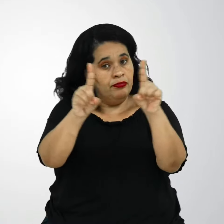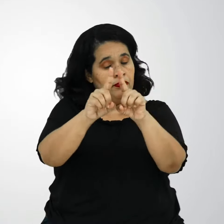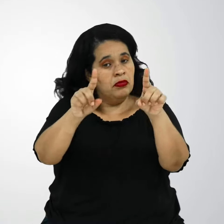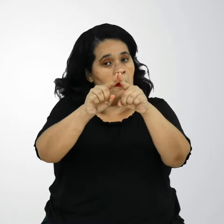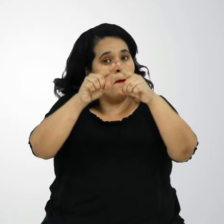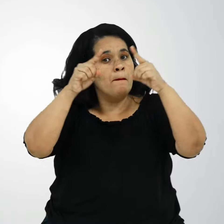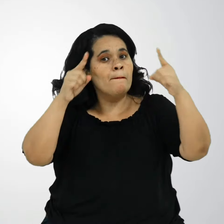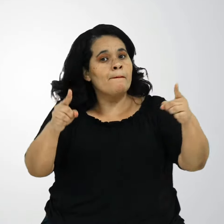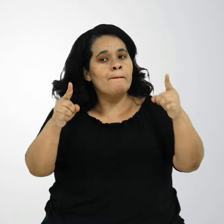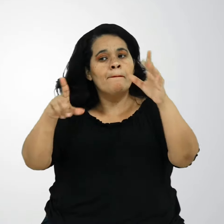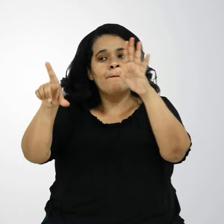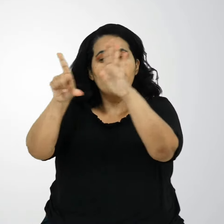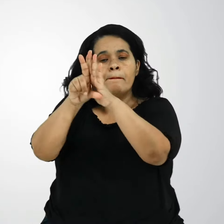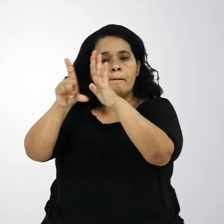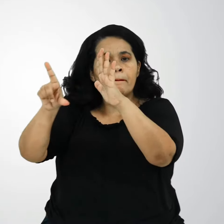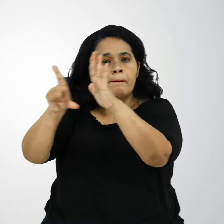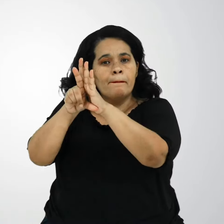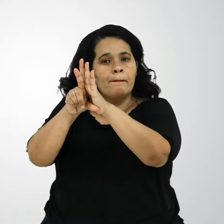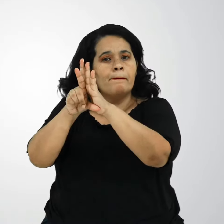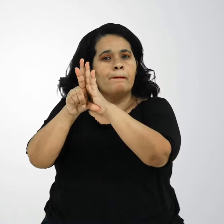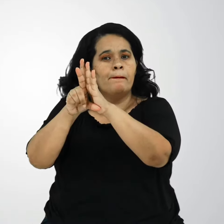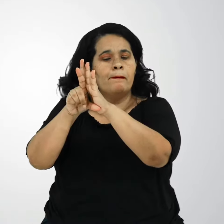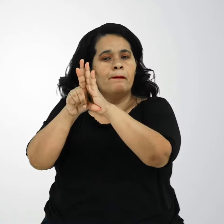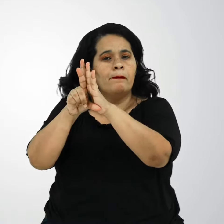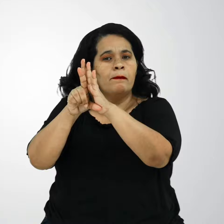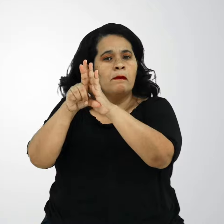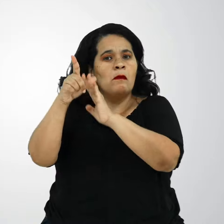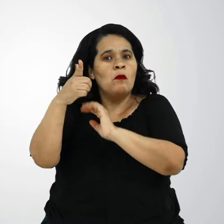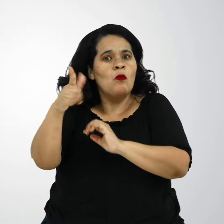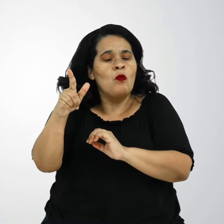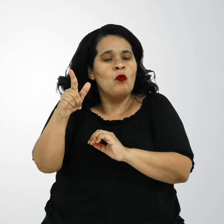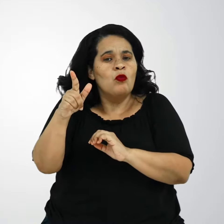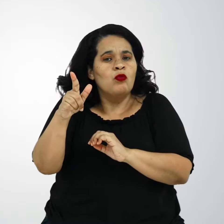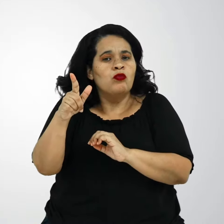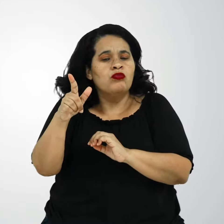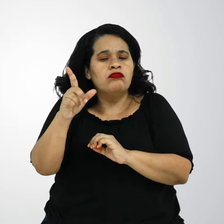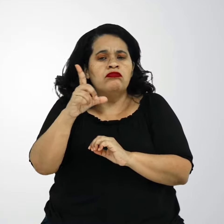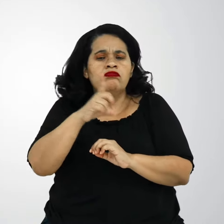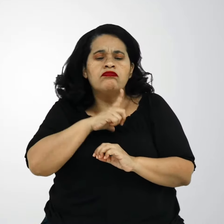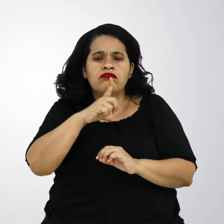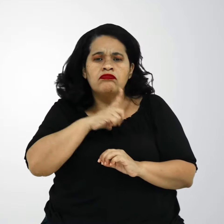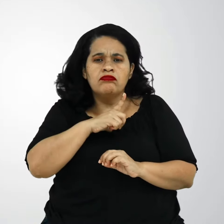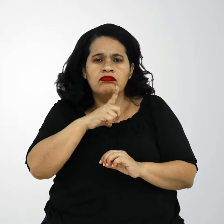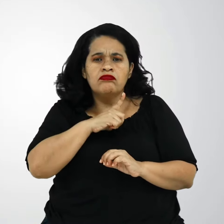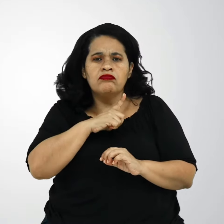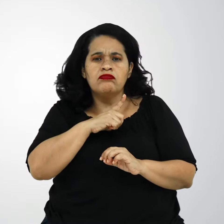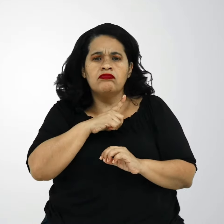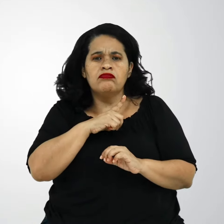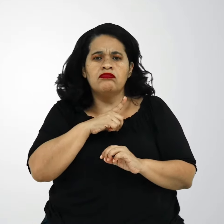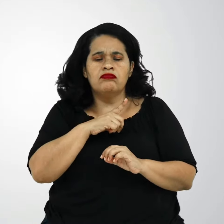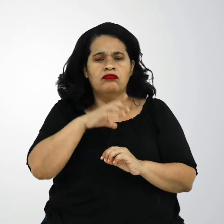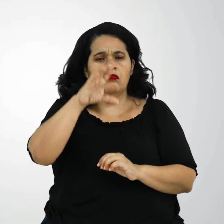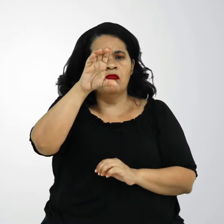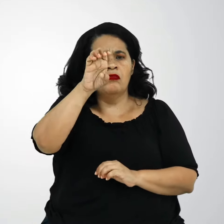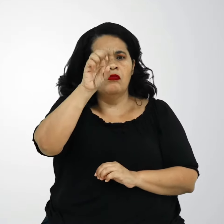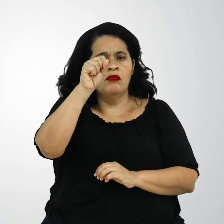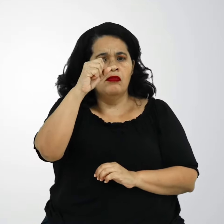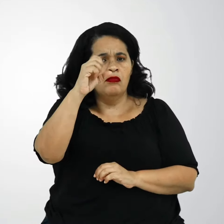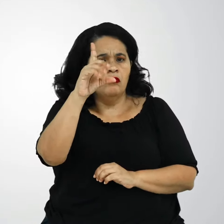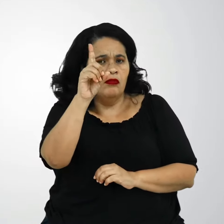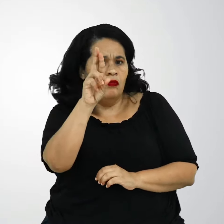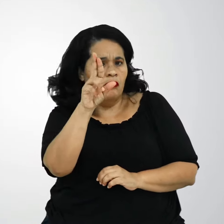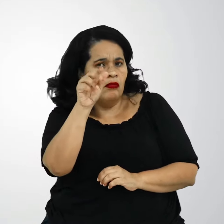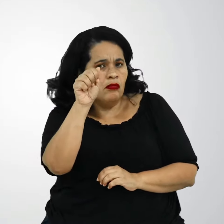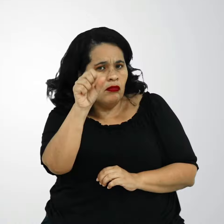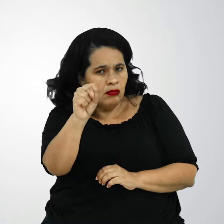do decreto de Artaxerxes. E esse decreto está registrado, está mencionado lá em Esdras, capítulo 7.